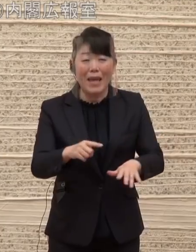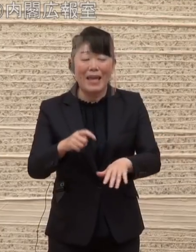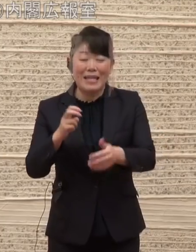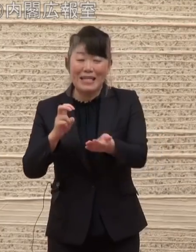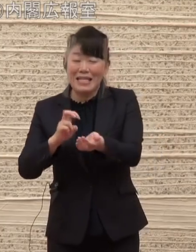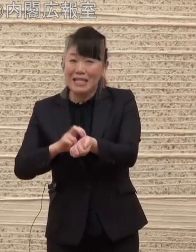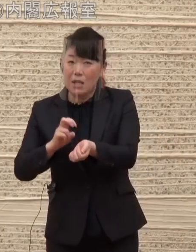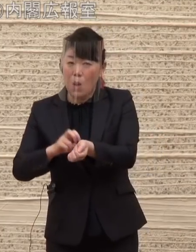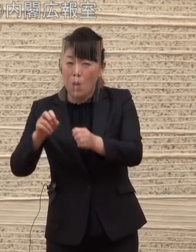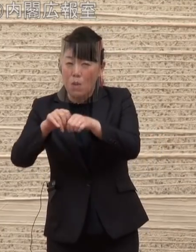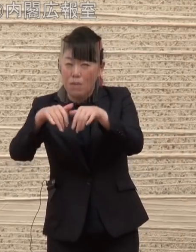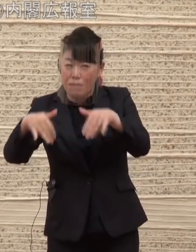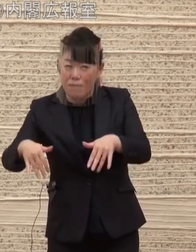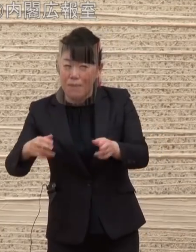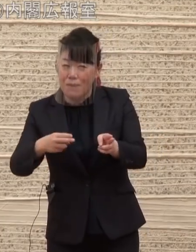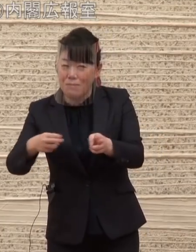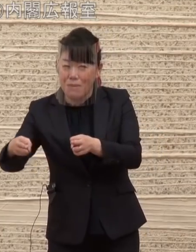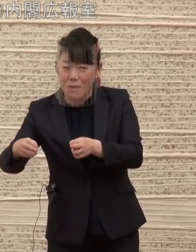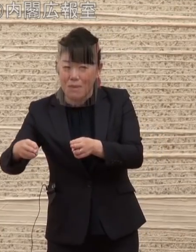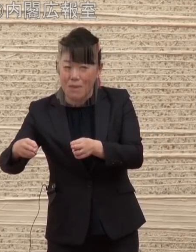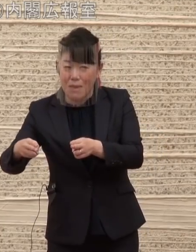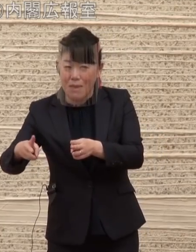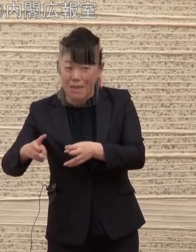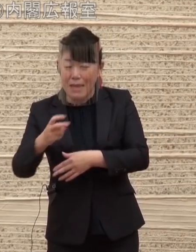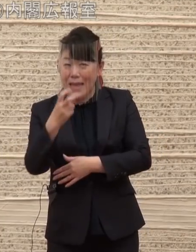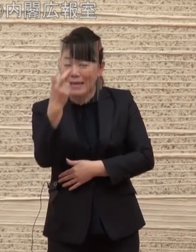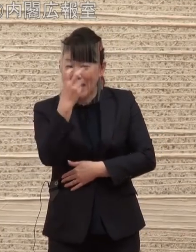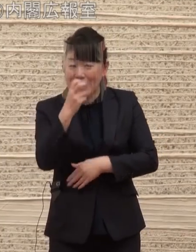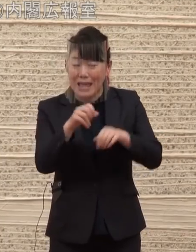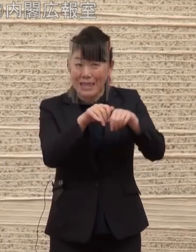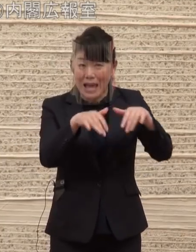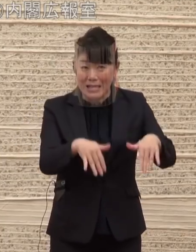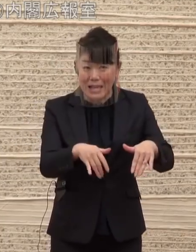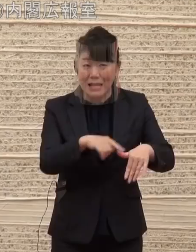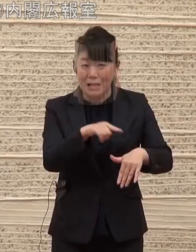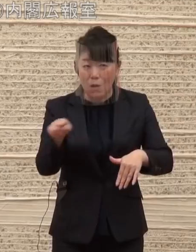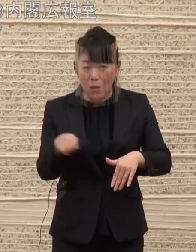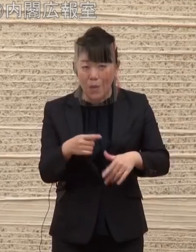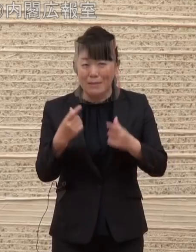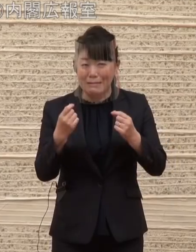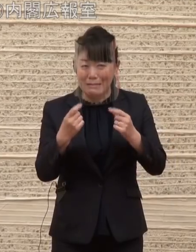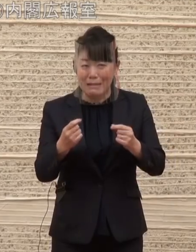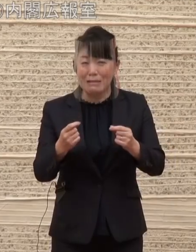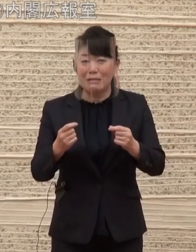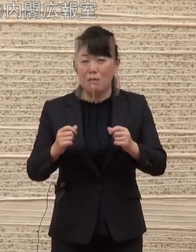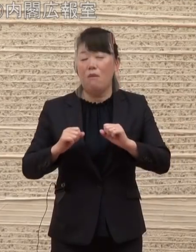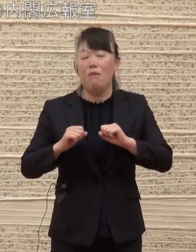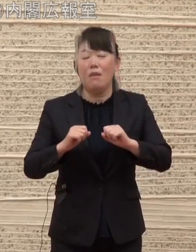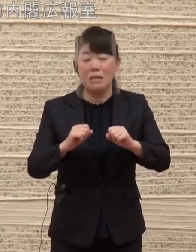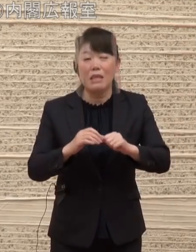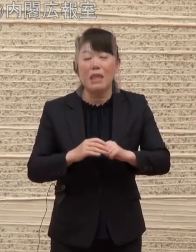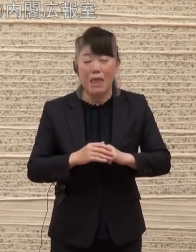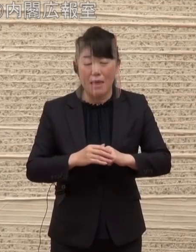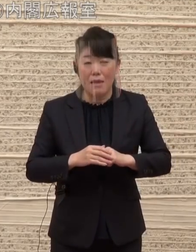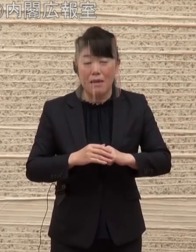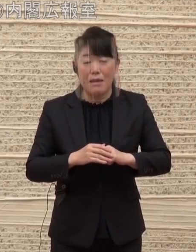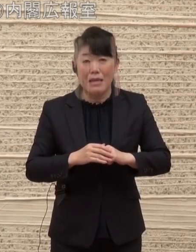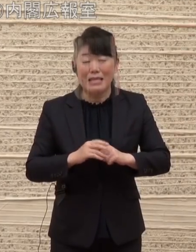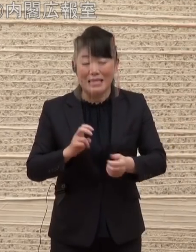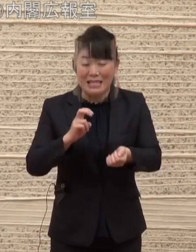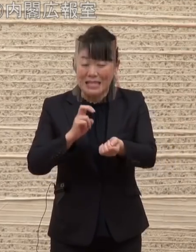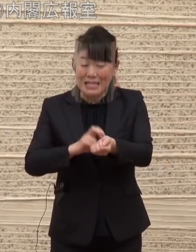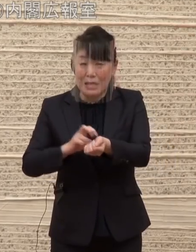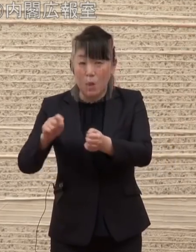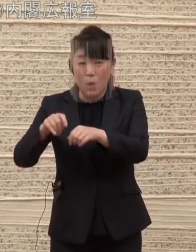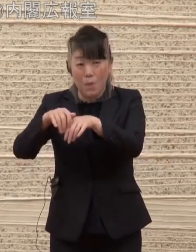ですね医療提供体制と検査体制ということをしっかりと今やっているところありますか色提供体制についてはあれで